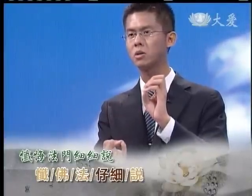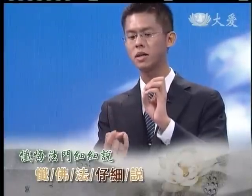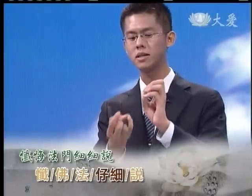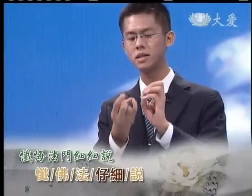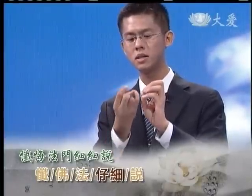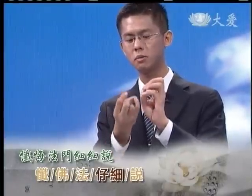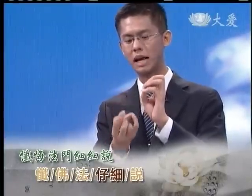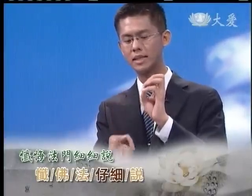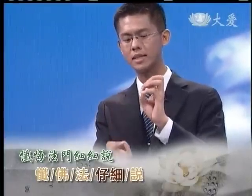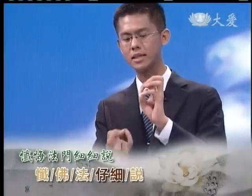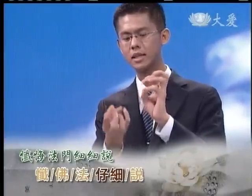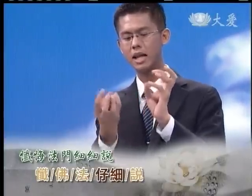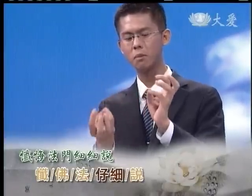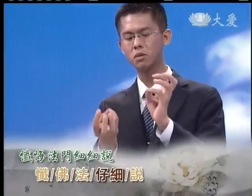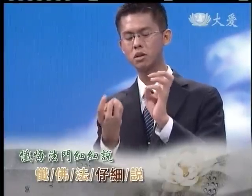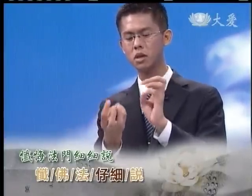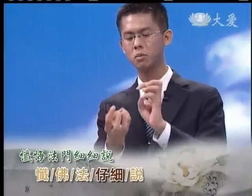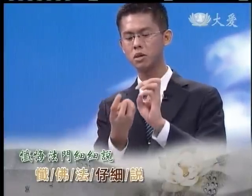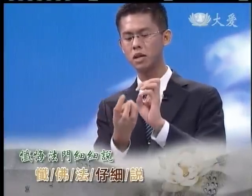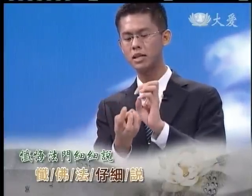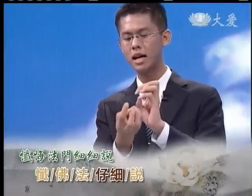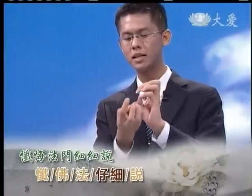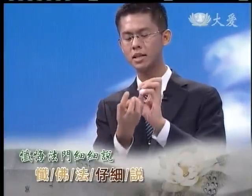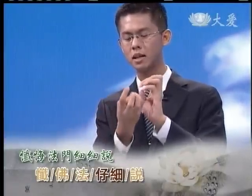来，所以细细我们打仔细，大拇指小拇指捏在一起